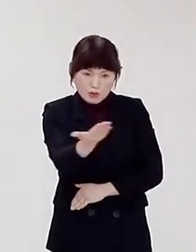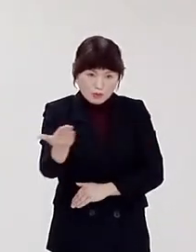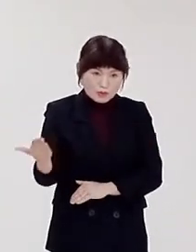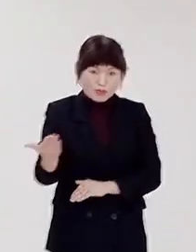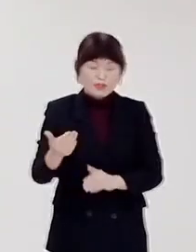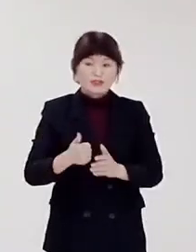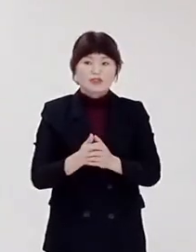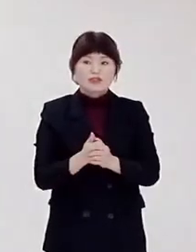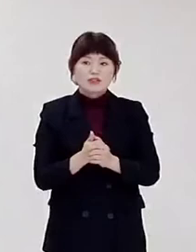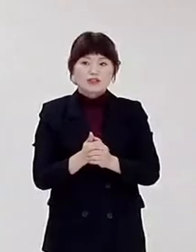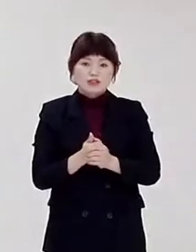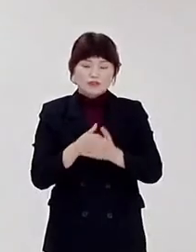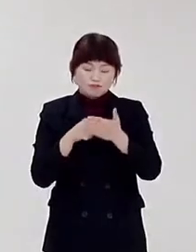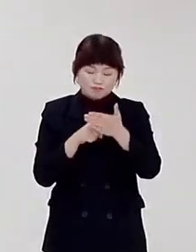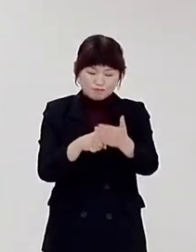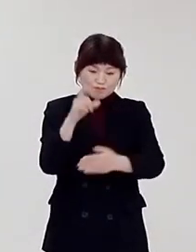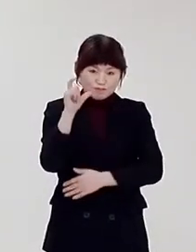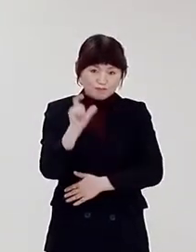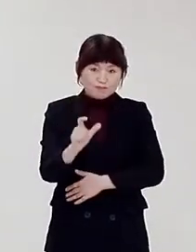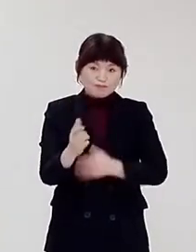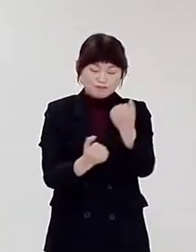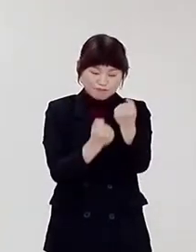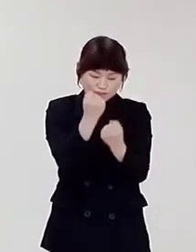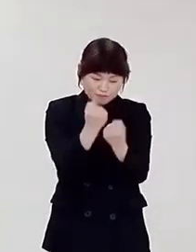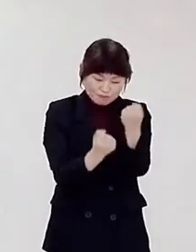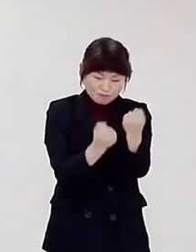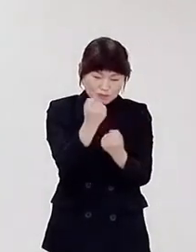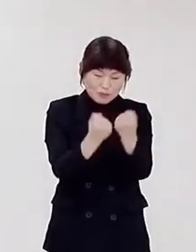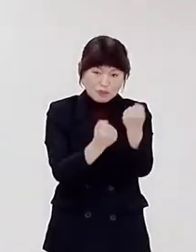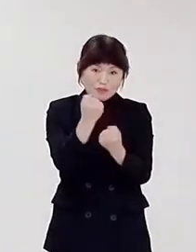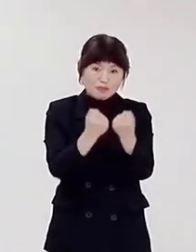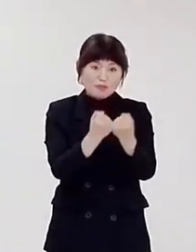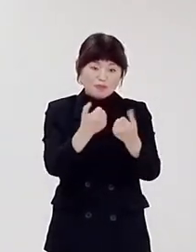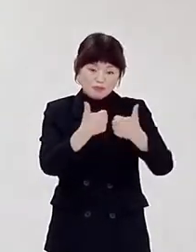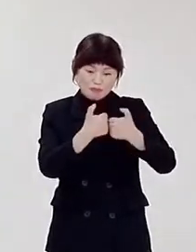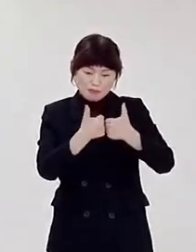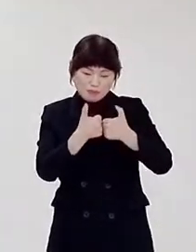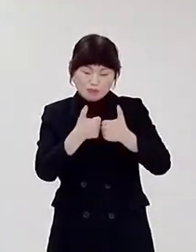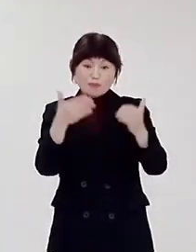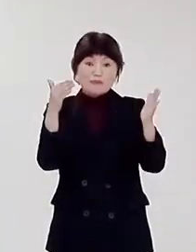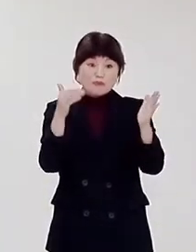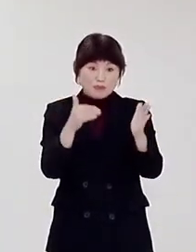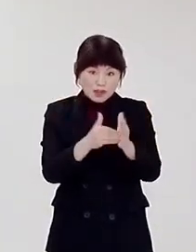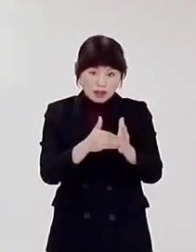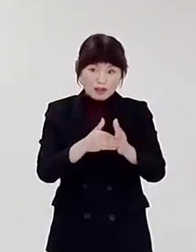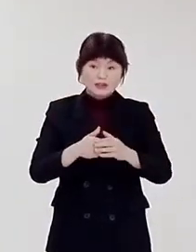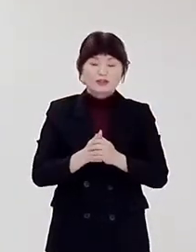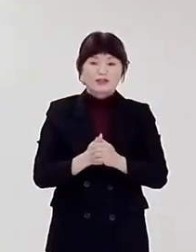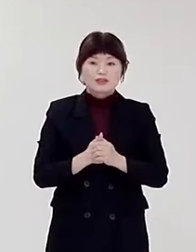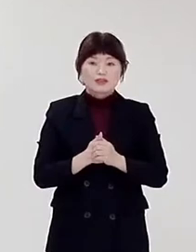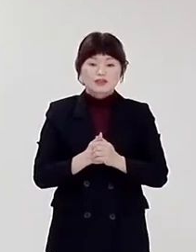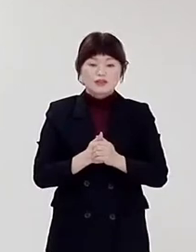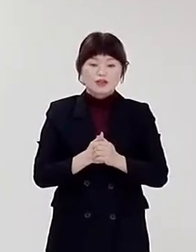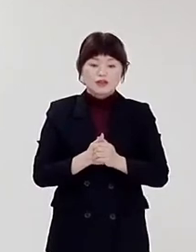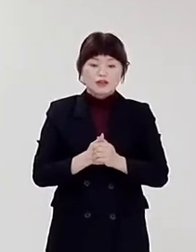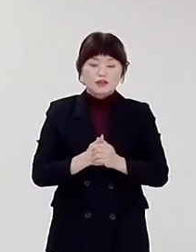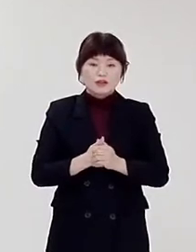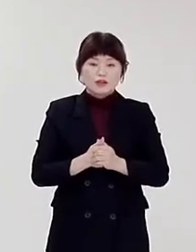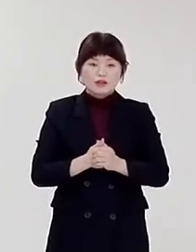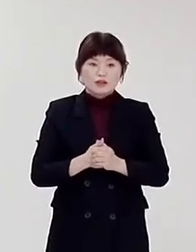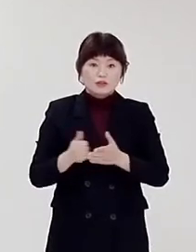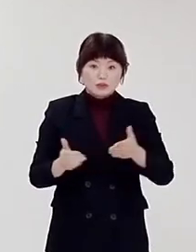기획재정위원회 강덕구 국회의원을 면담한 결과, 국토교통부 사업으로